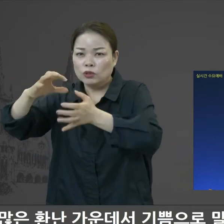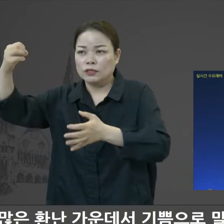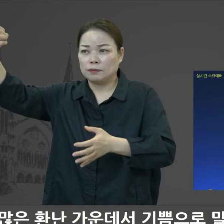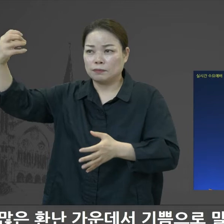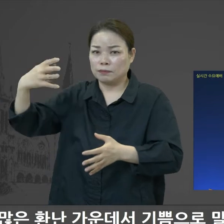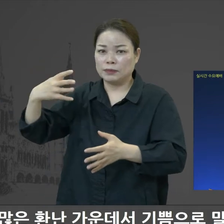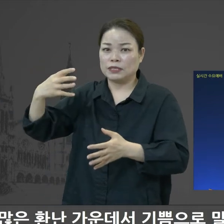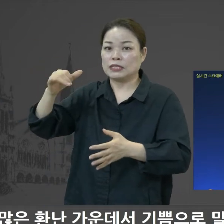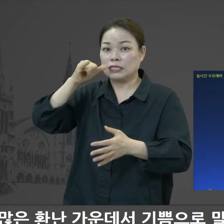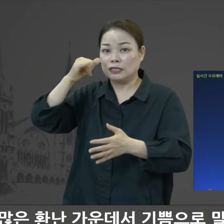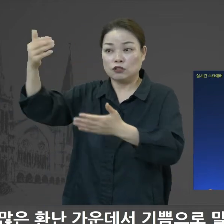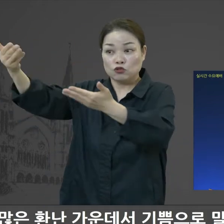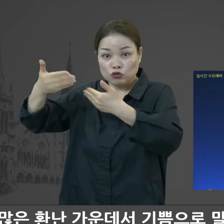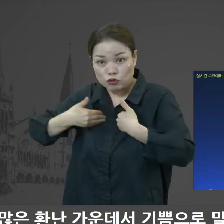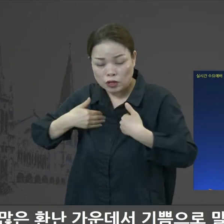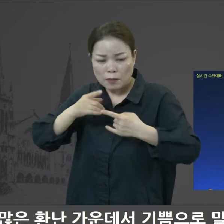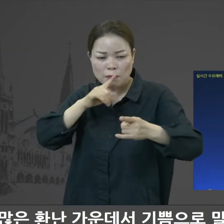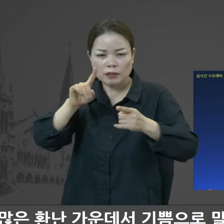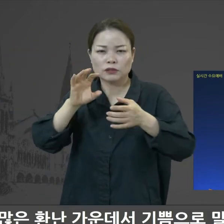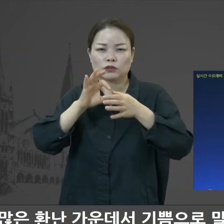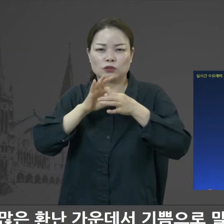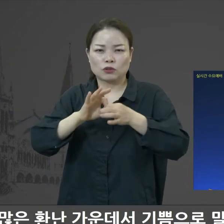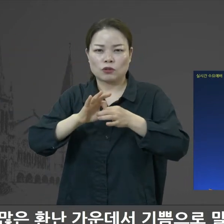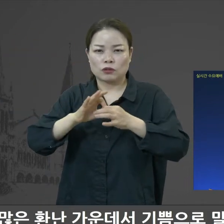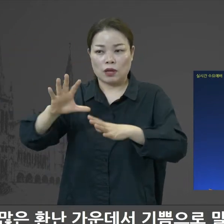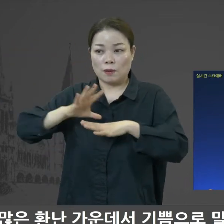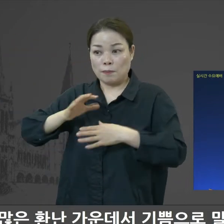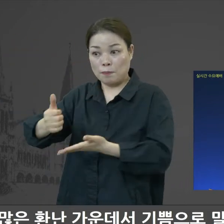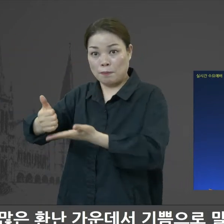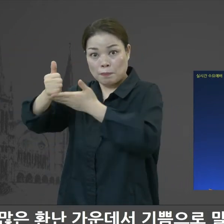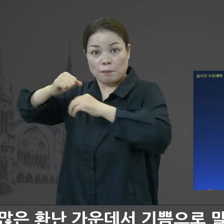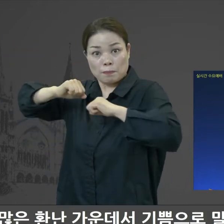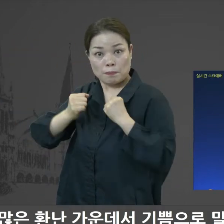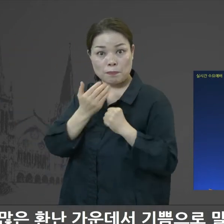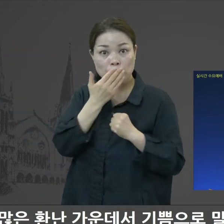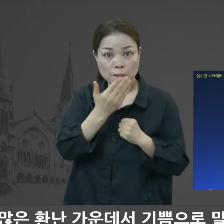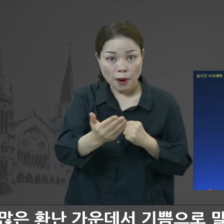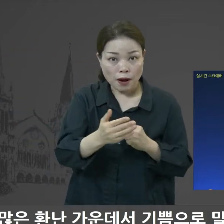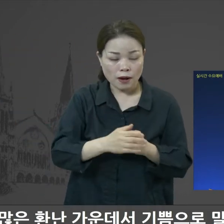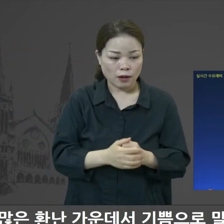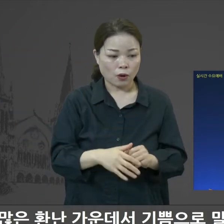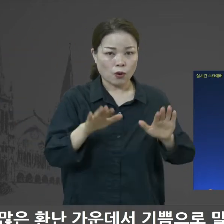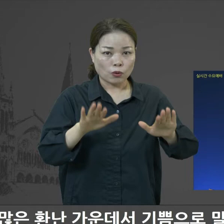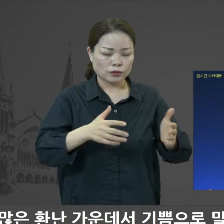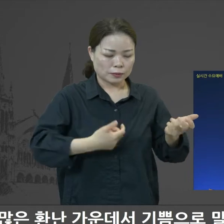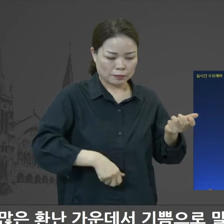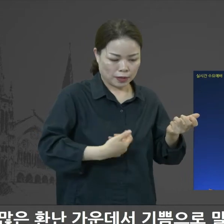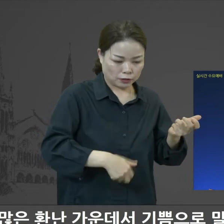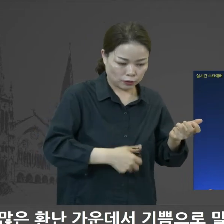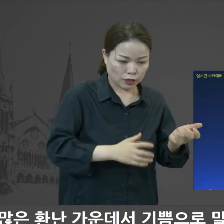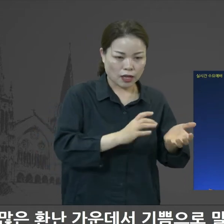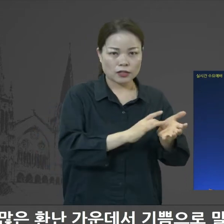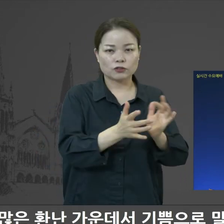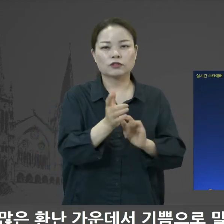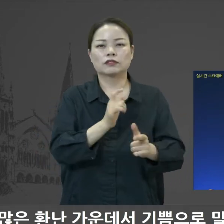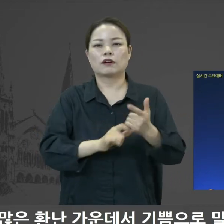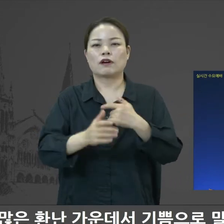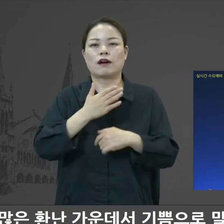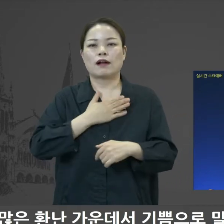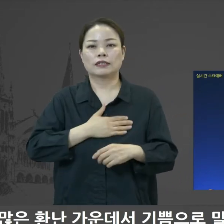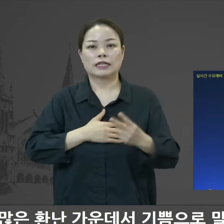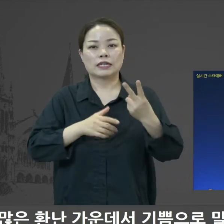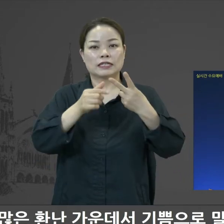있어야 말씀을 통해 경외하고 순종하실 수 있습니다. 오늘 만돌린 연주대가 예수도 알기 원하는 찬양